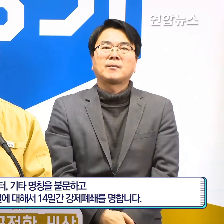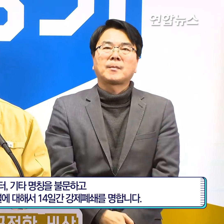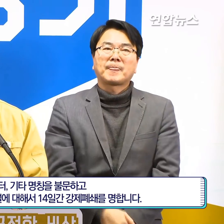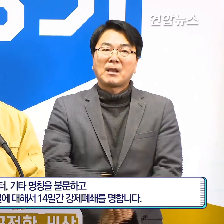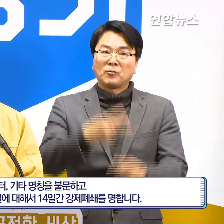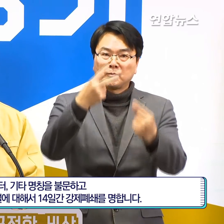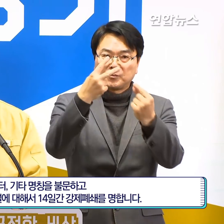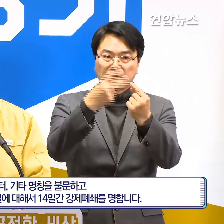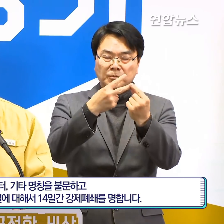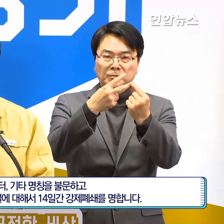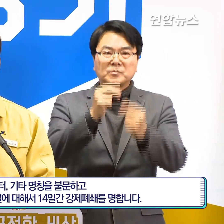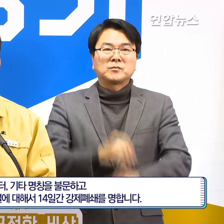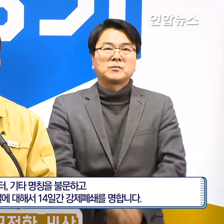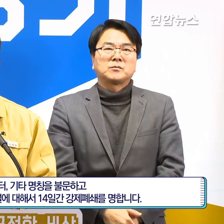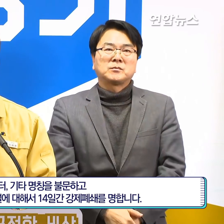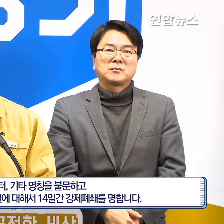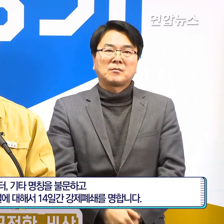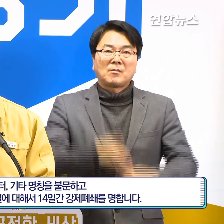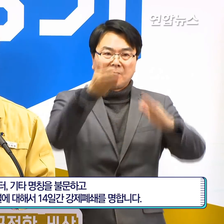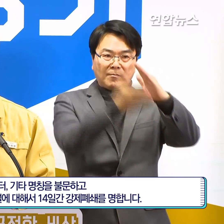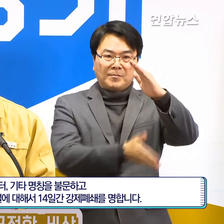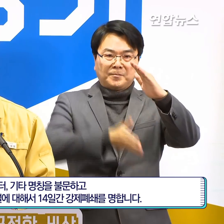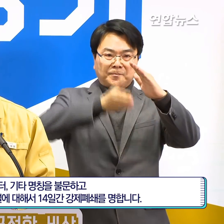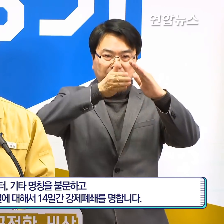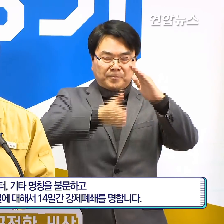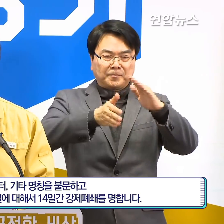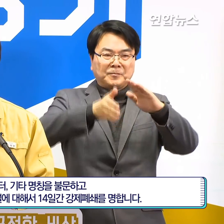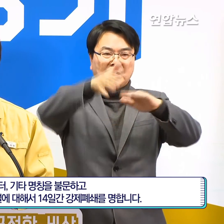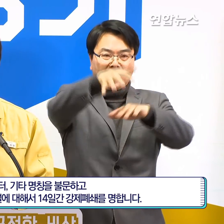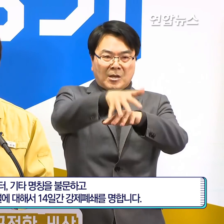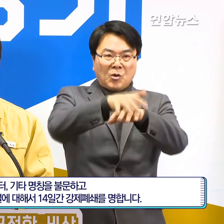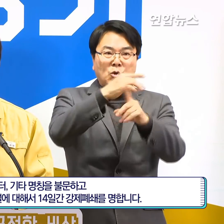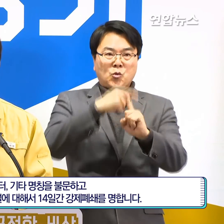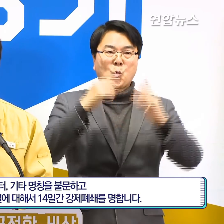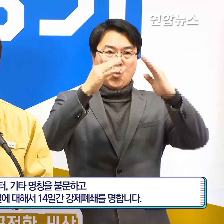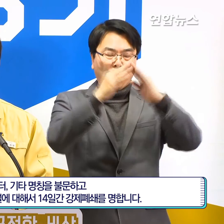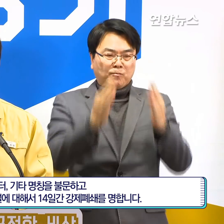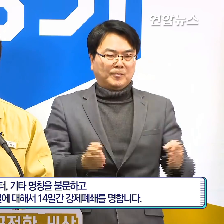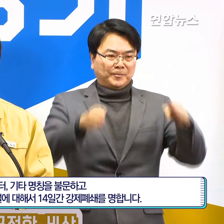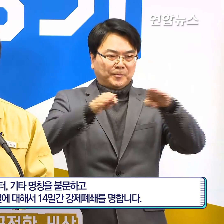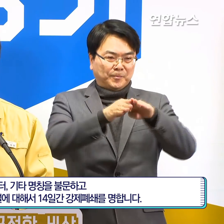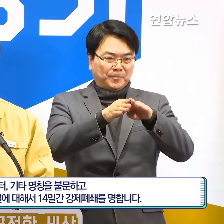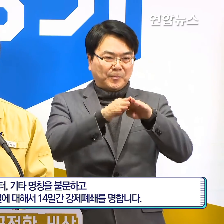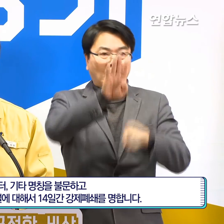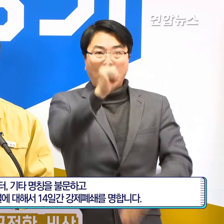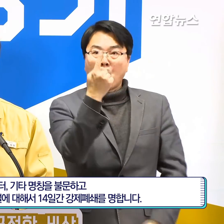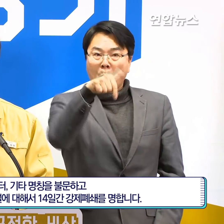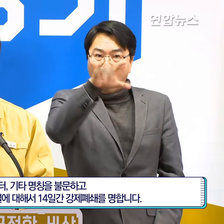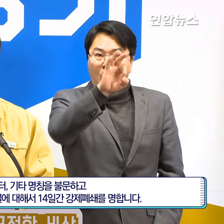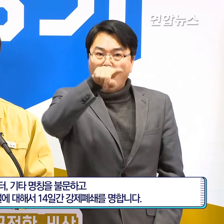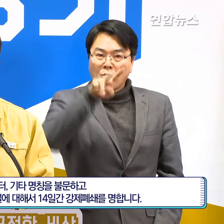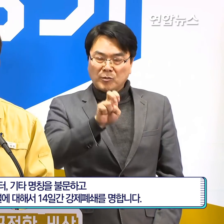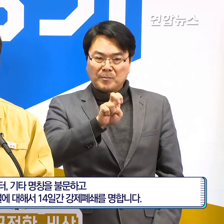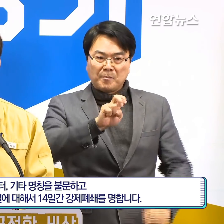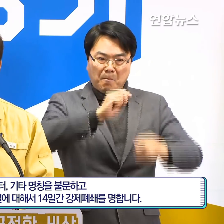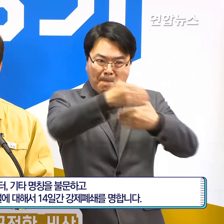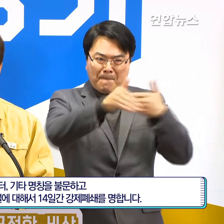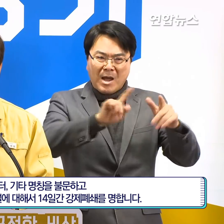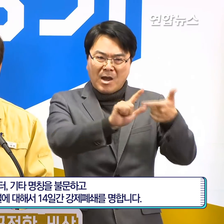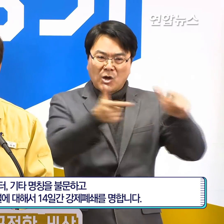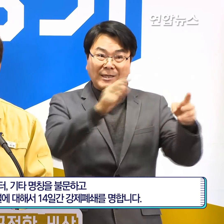두 번째로 공식 교회 시설은 물론 복음방, 센터, 기타 명칭을